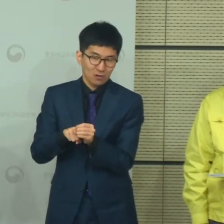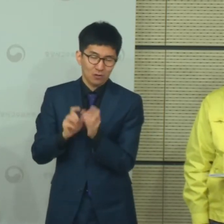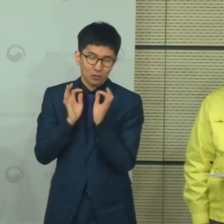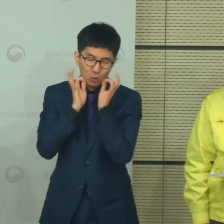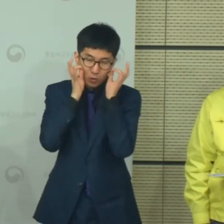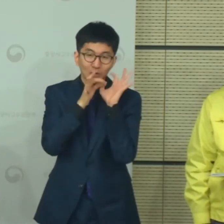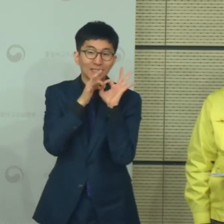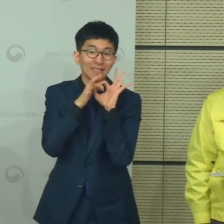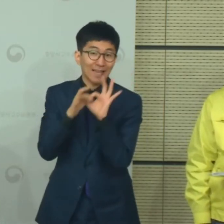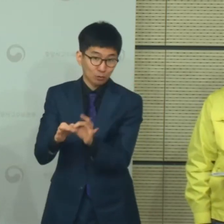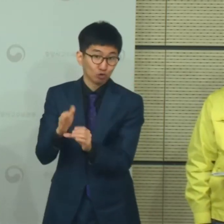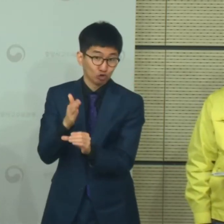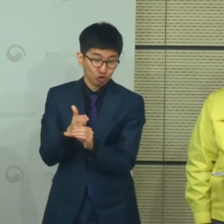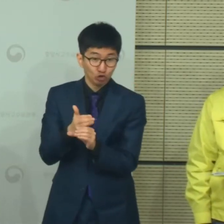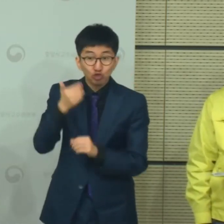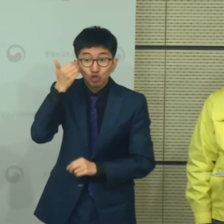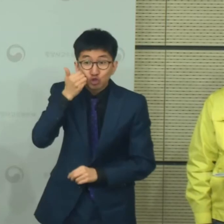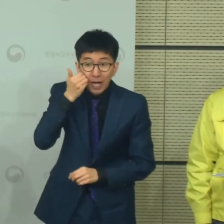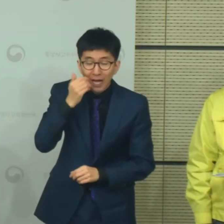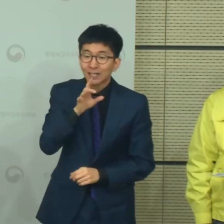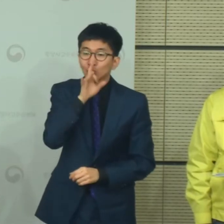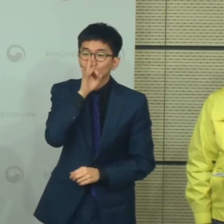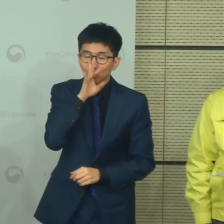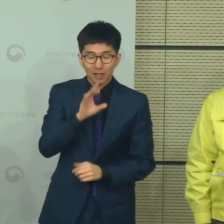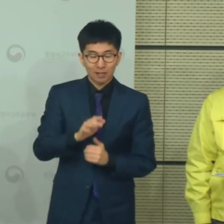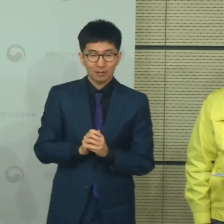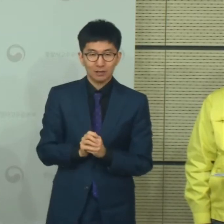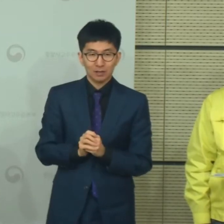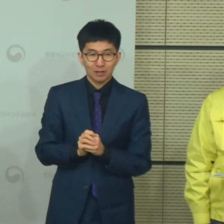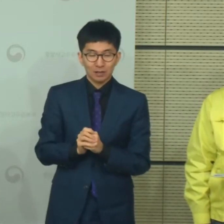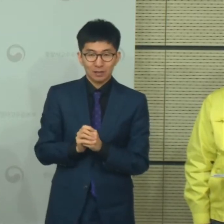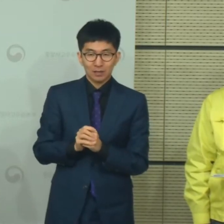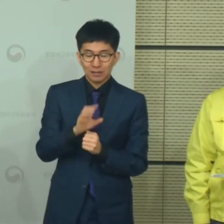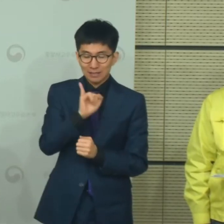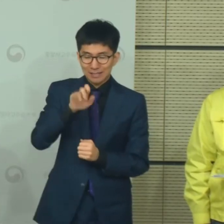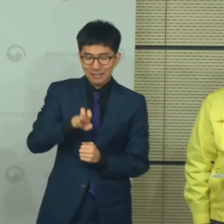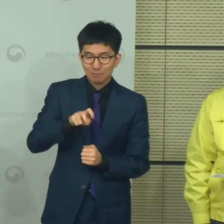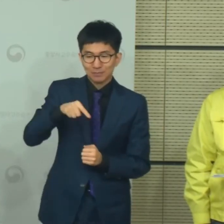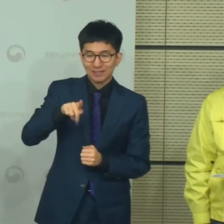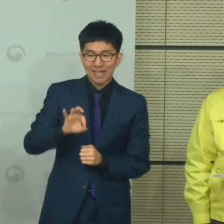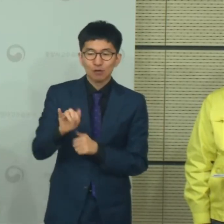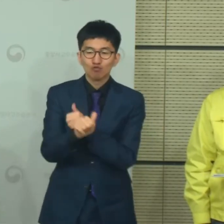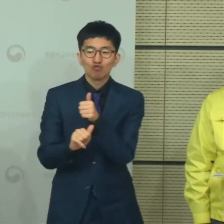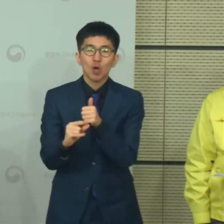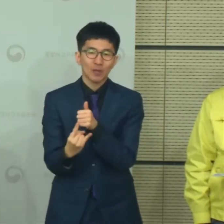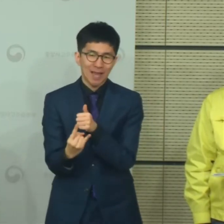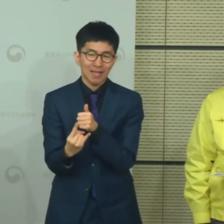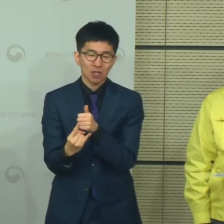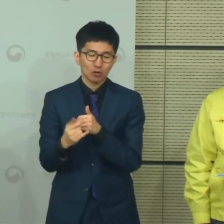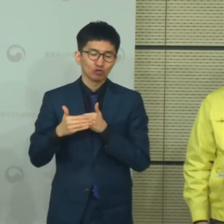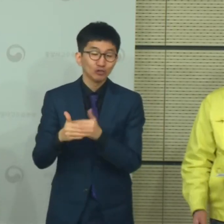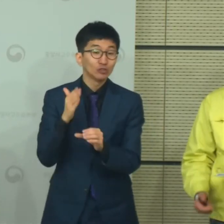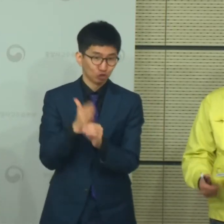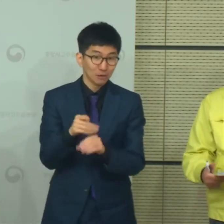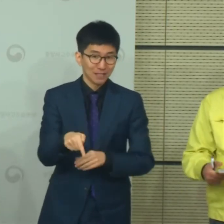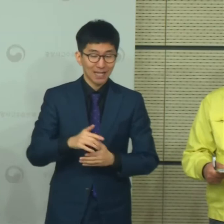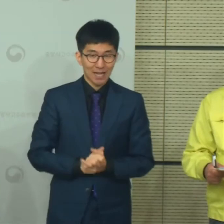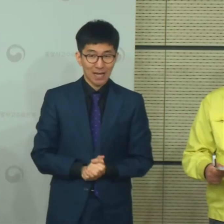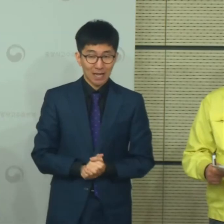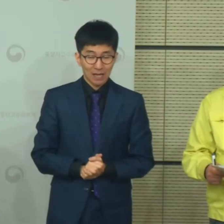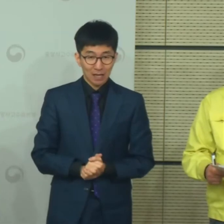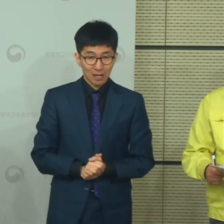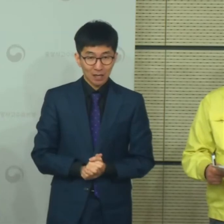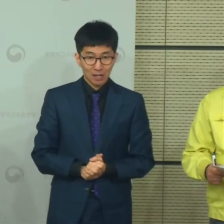노력이 국립중앙의료원의 지원하에 중앙임상위원회에서 진행되고 있습니다. 이 위원회에서